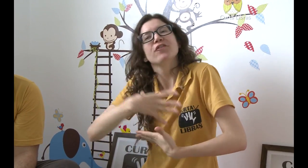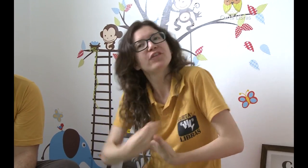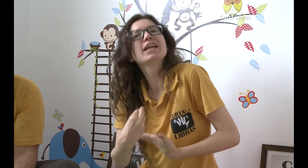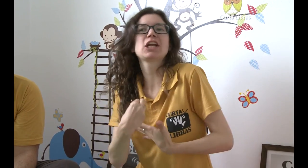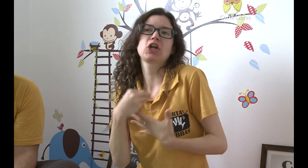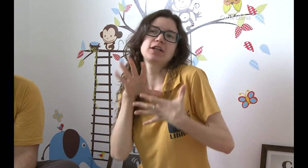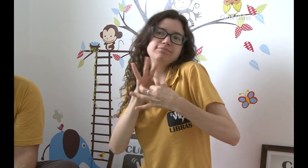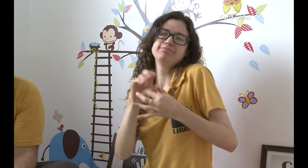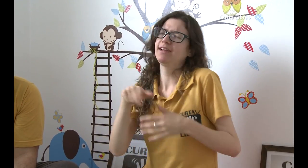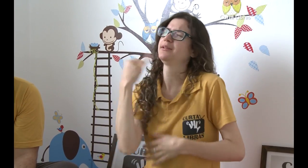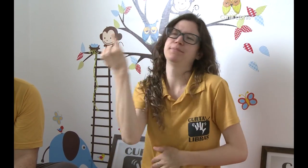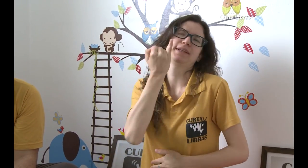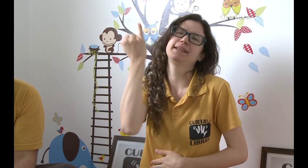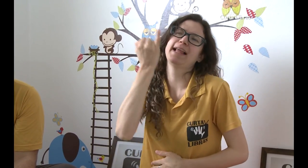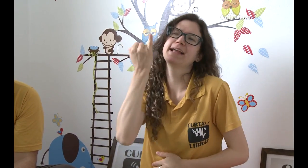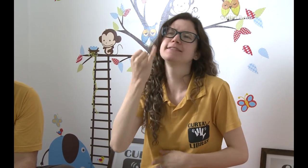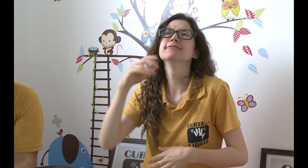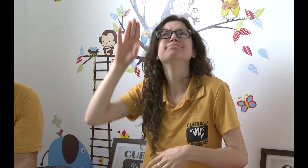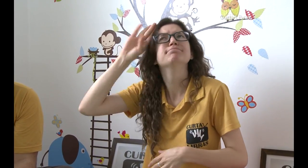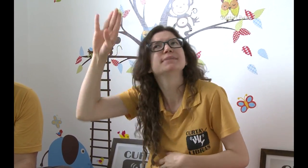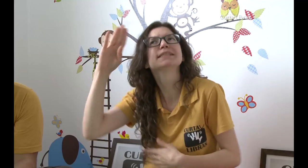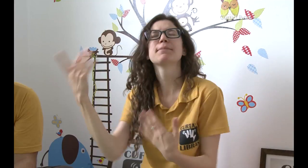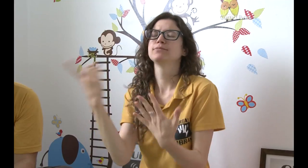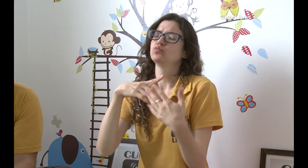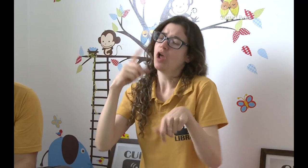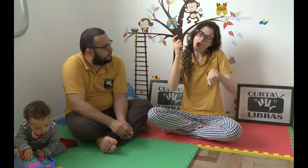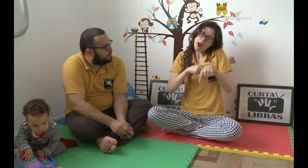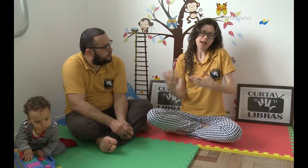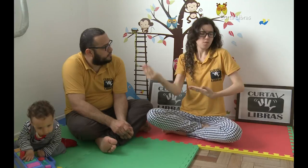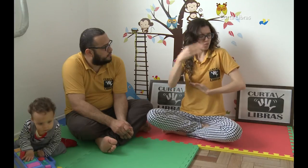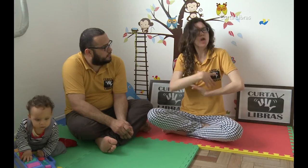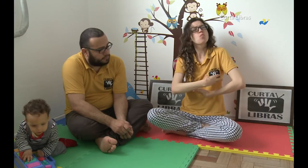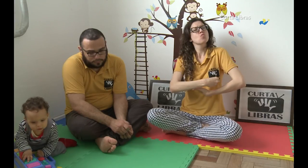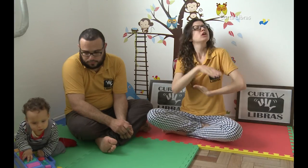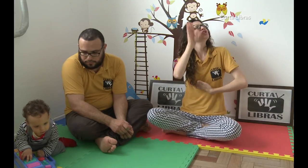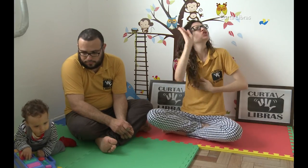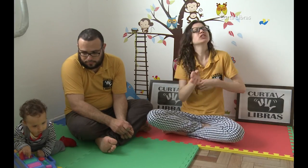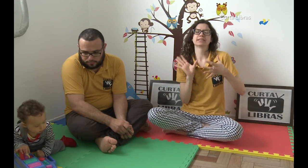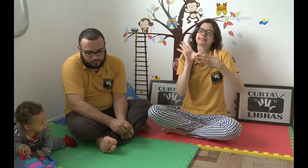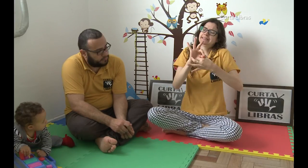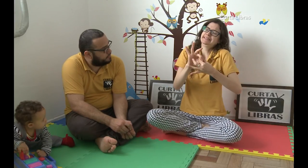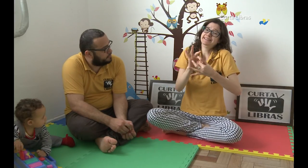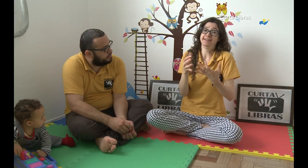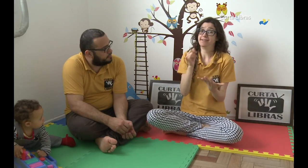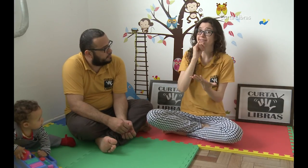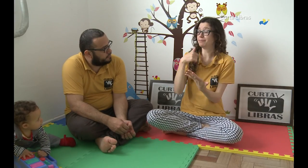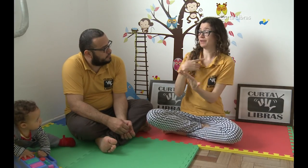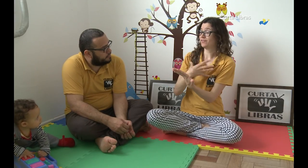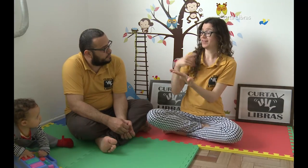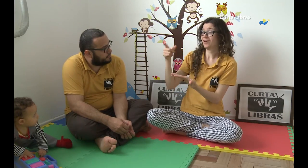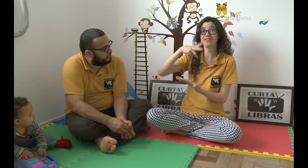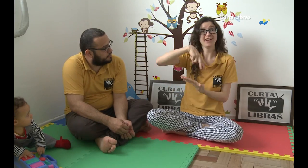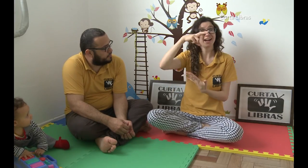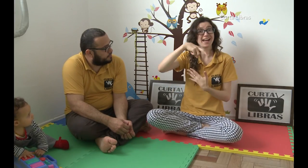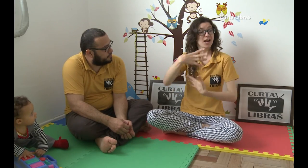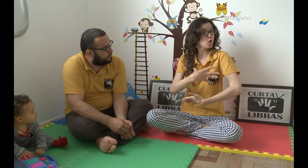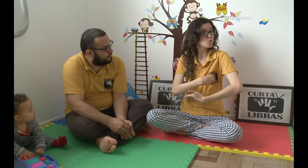A criança seja levada Para o colo da mãe Para ser amamentada Afim de criar esse vínculo A minha filha